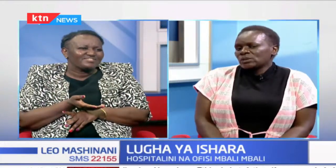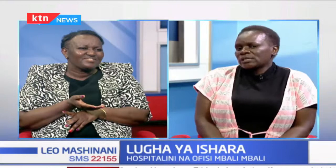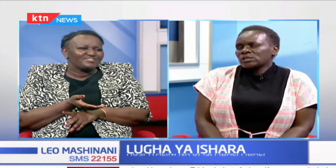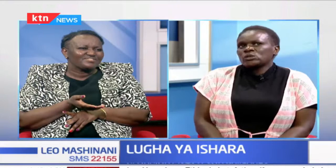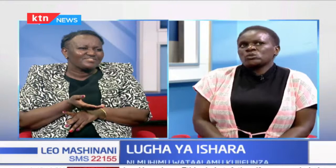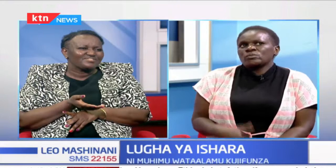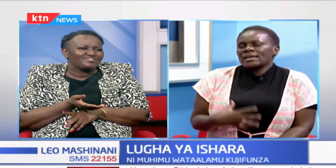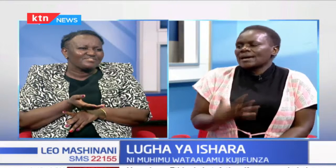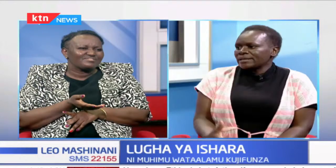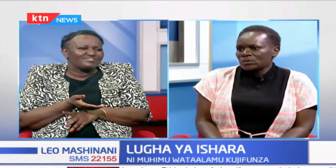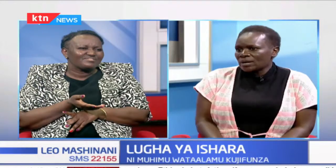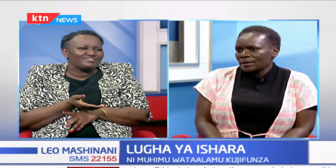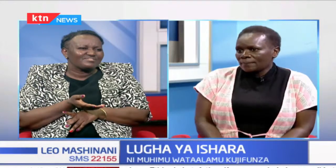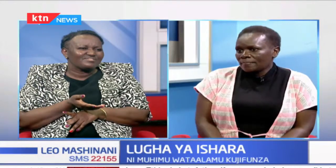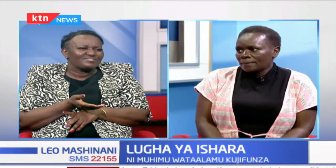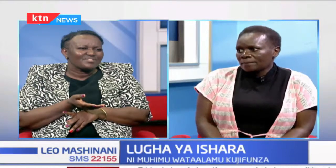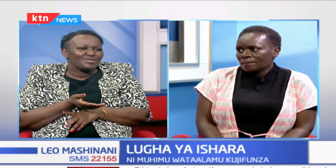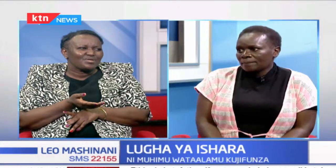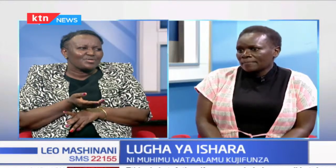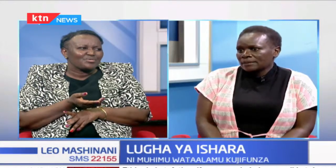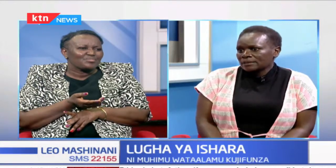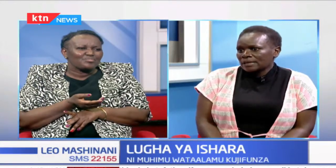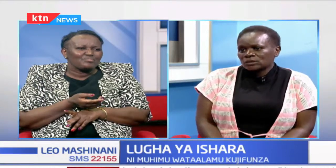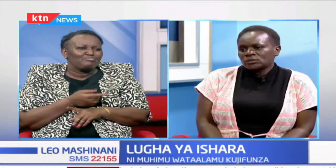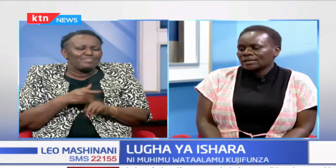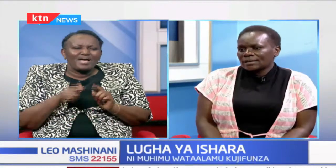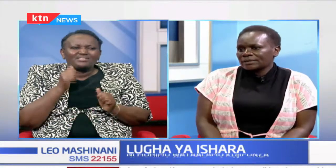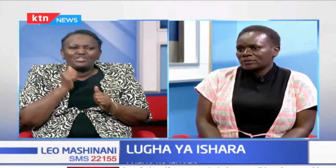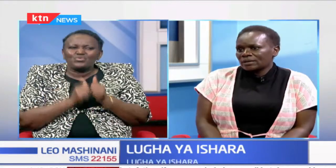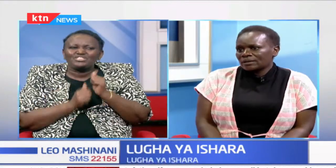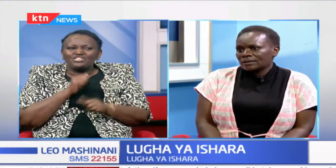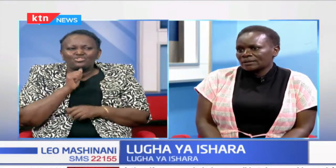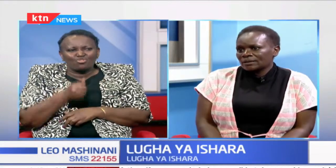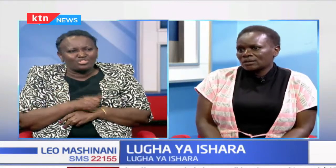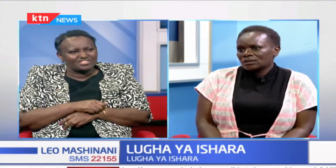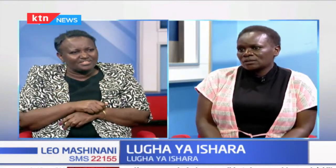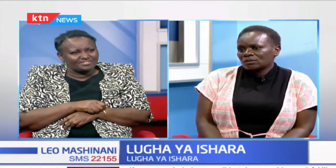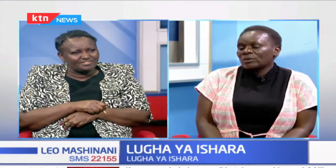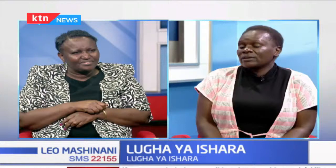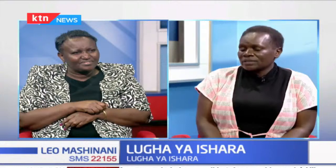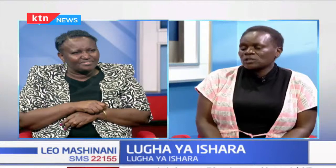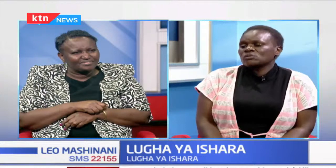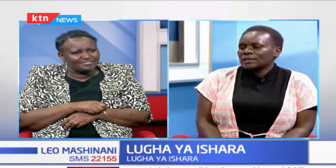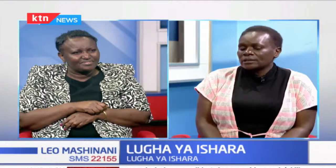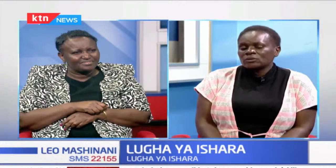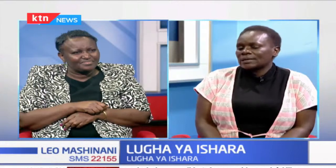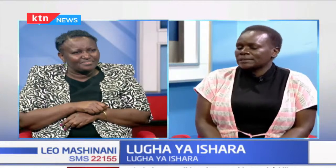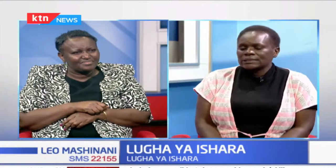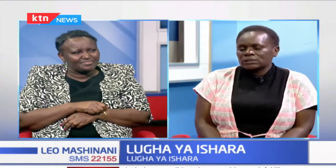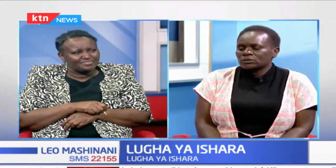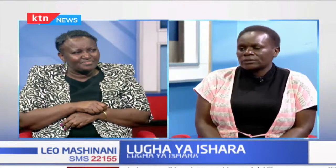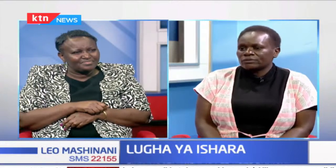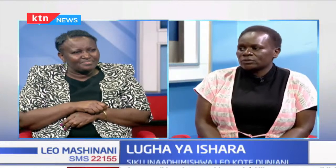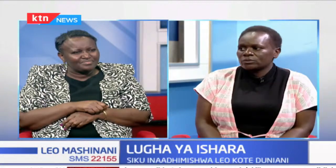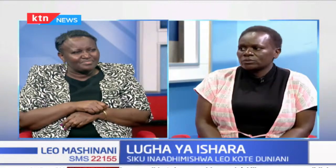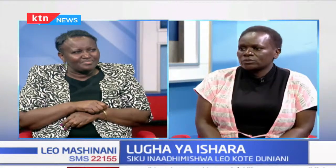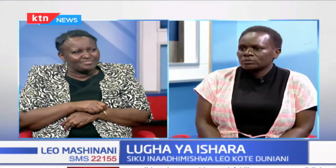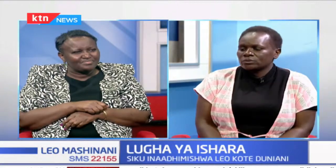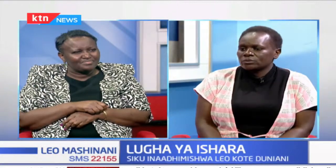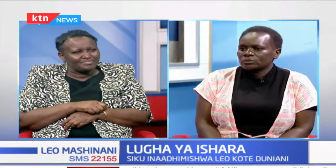Disability sio ati tumelaniwa. Naam. Hatujalaniwa. Wanafikiria tumelaniwa lakini sio